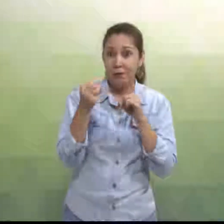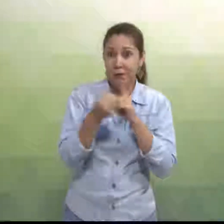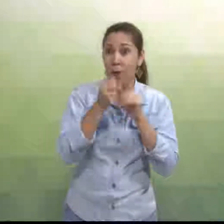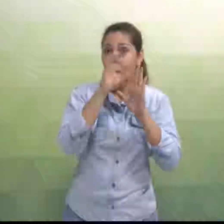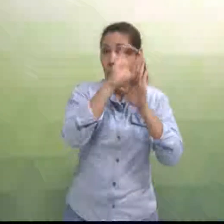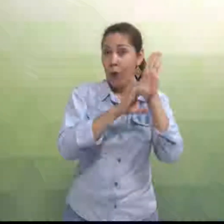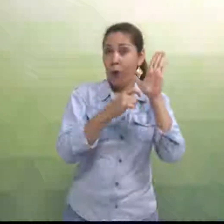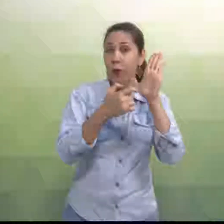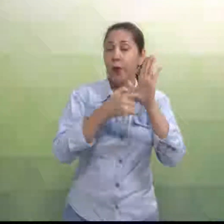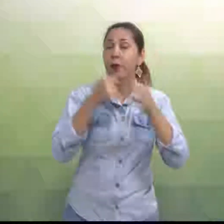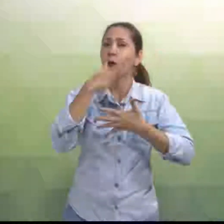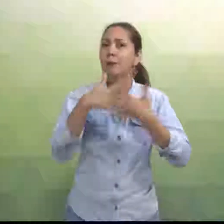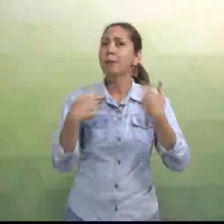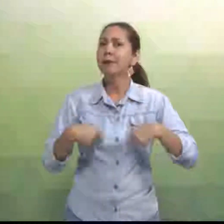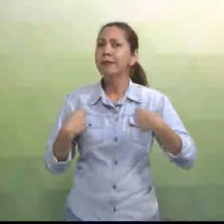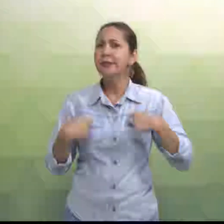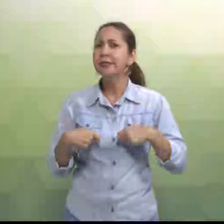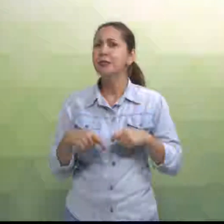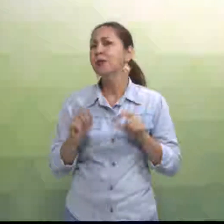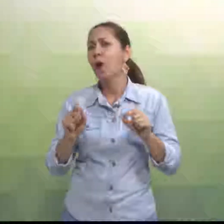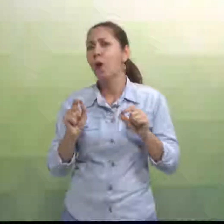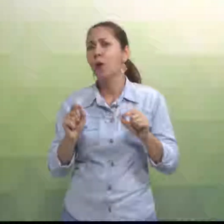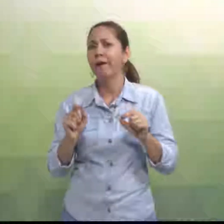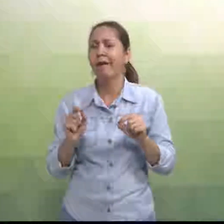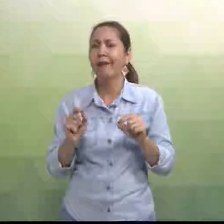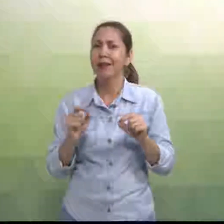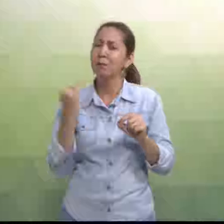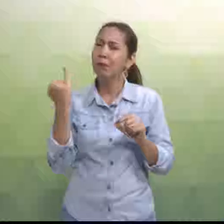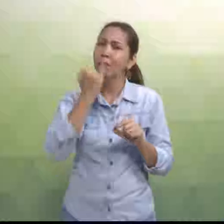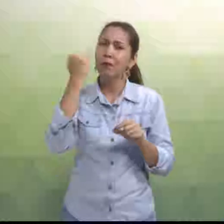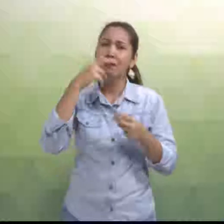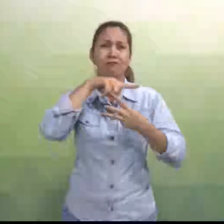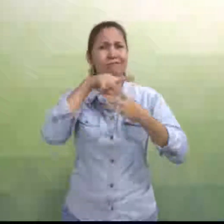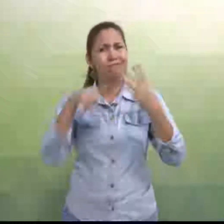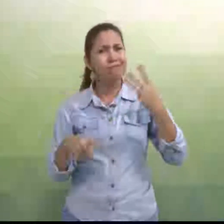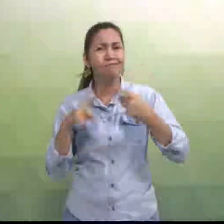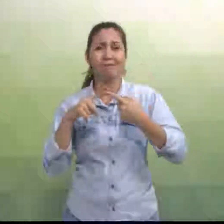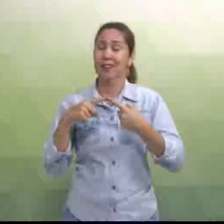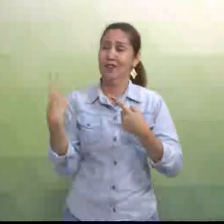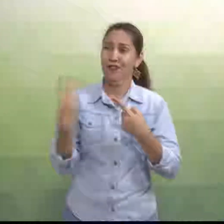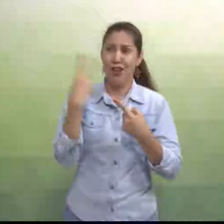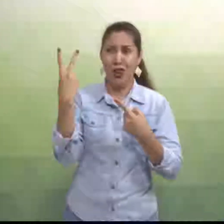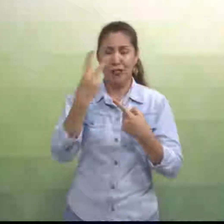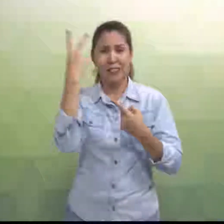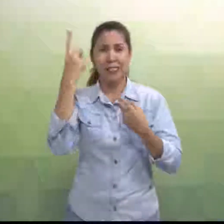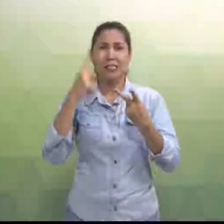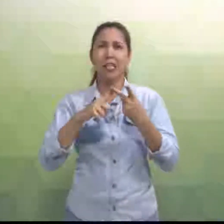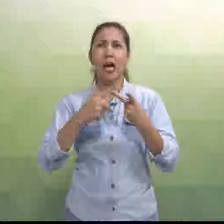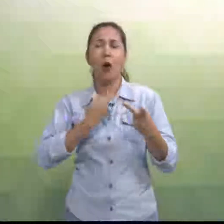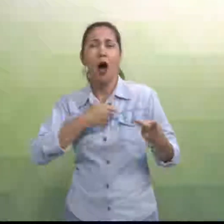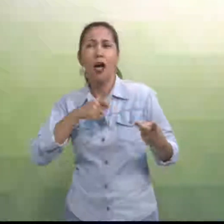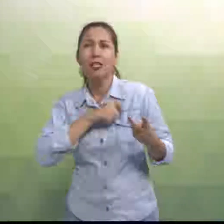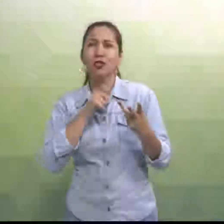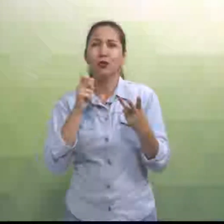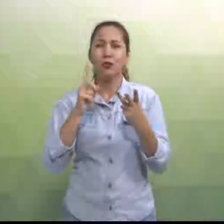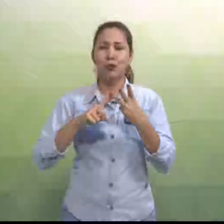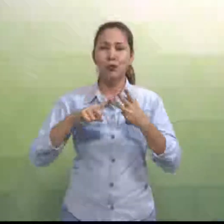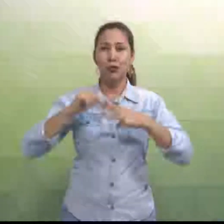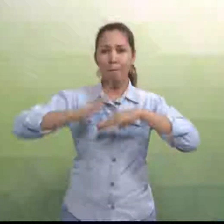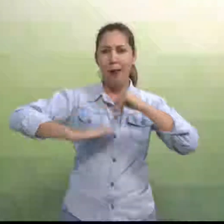como preparar um currículo que prepare para a convivência social? Temos aqui os valores, atitudes